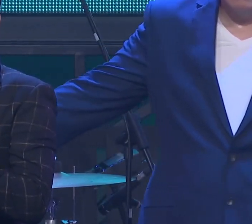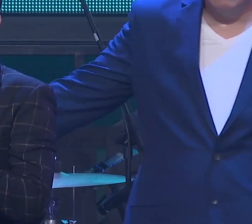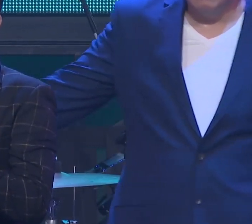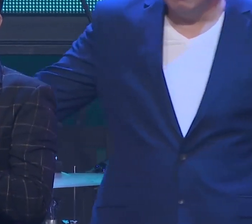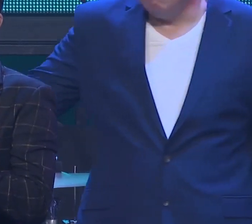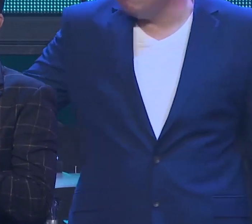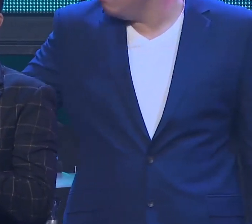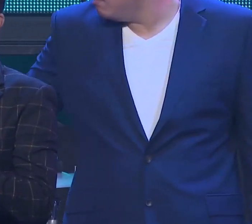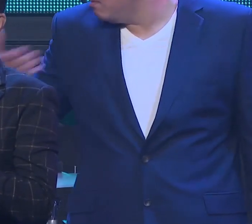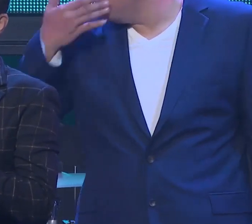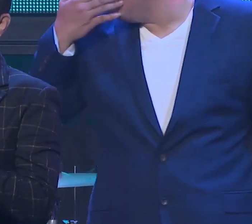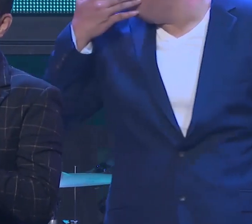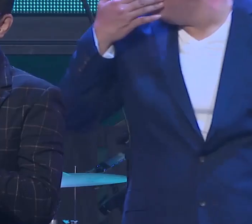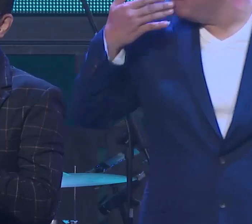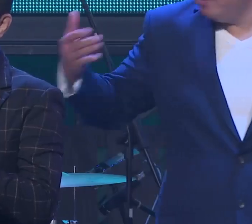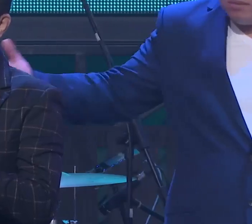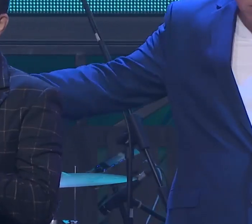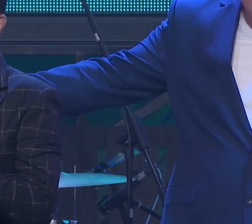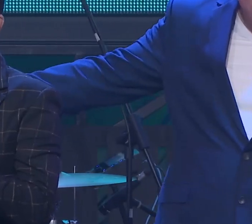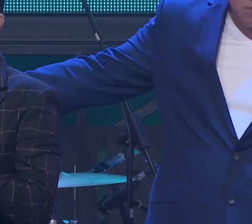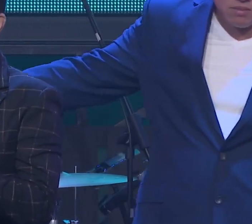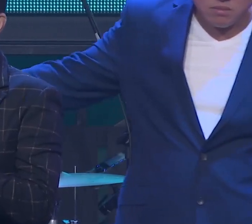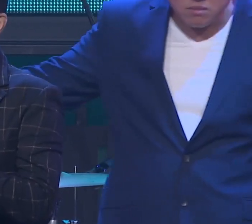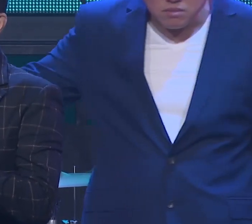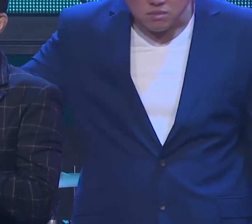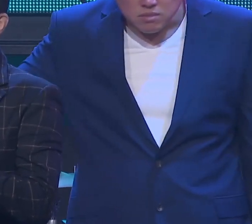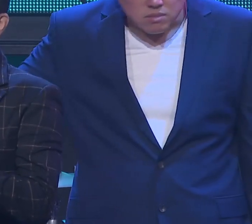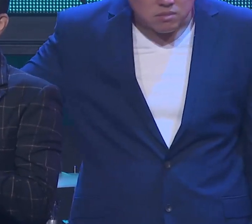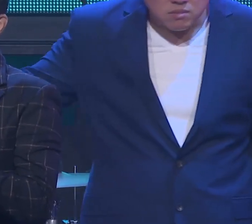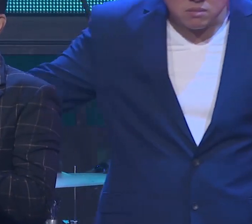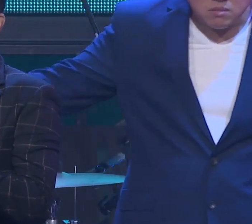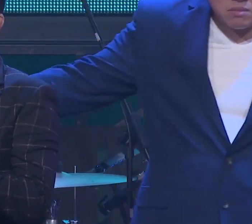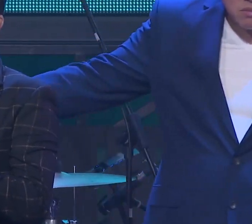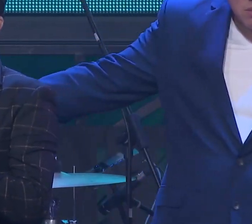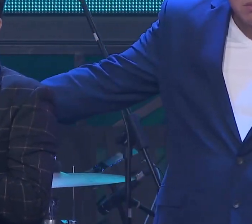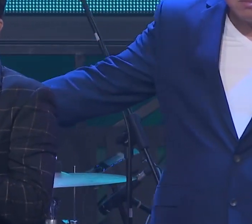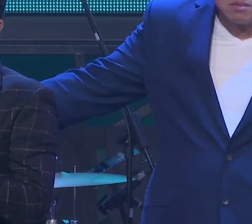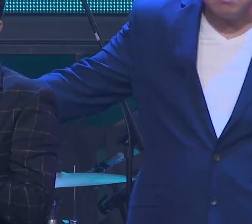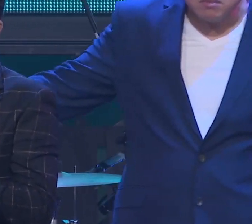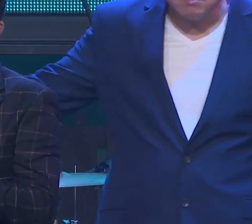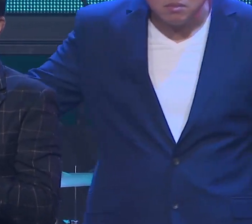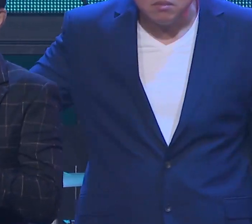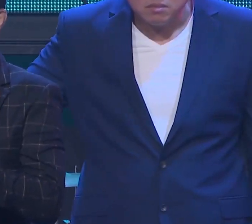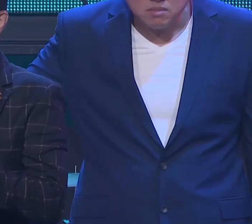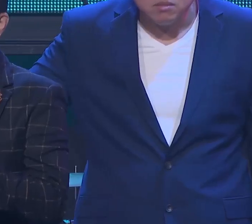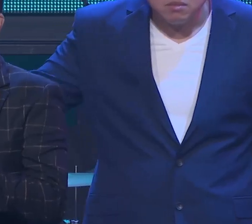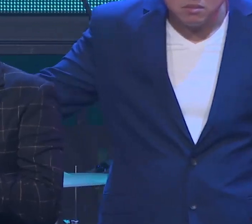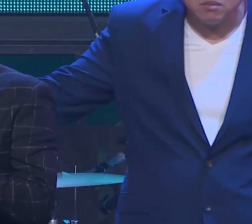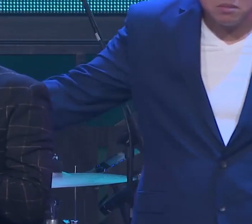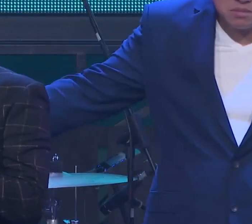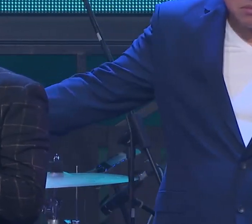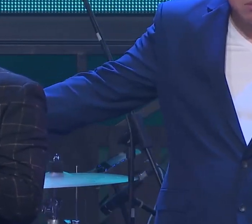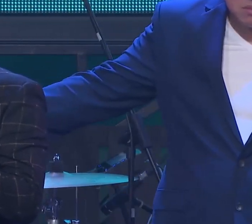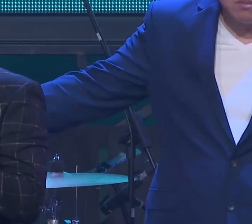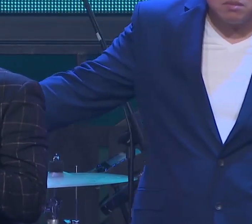yang berdaulat sepenuhnya Tuhan atas bangsa kami. Engkau yang menjadi Tuhan, Engkau yang menjadi Raja